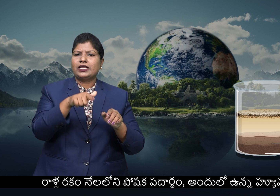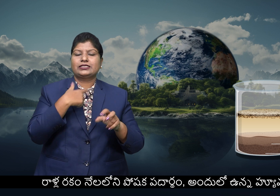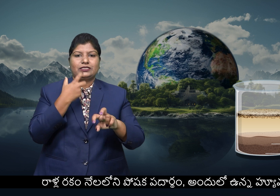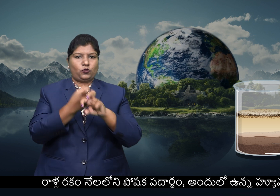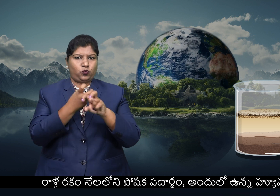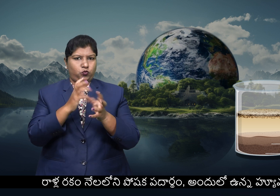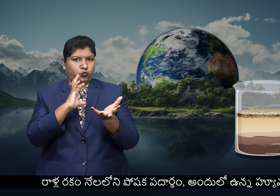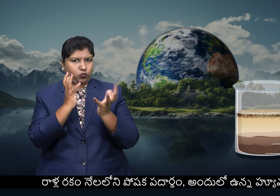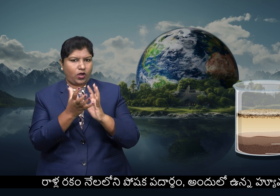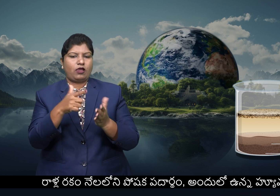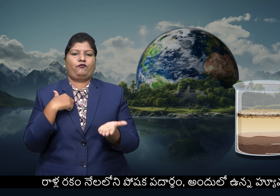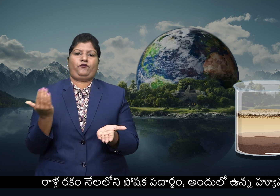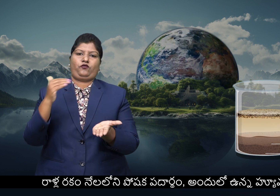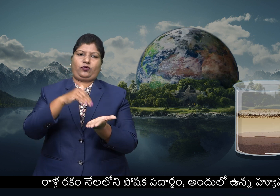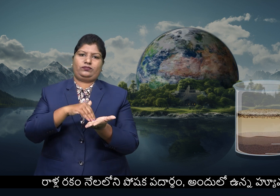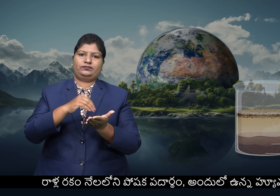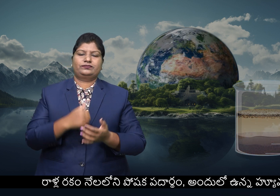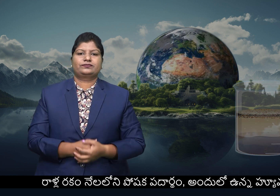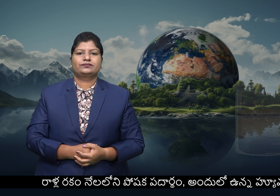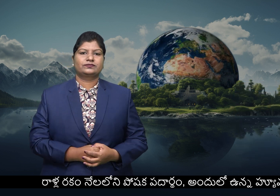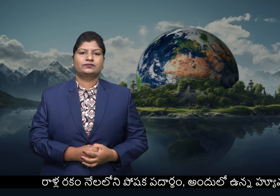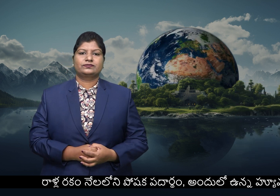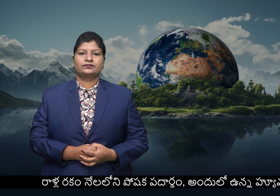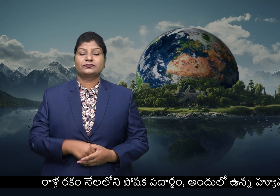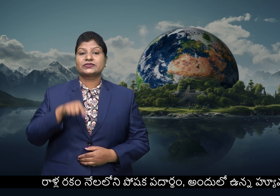పదార్థం, అందులో ఉన్న హ్యూమస్ మొత్తం